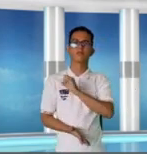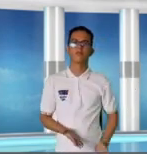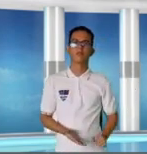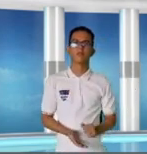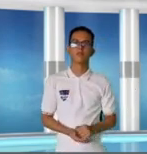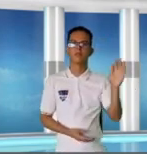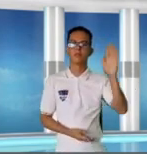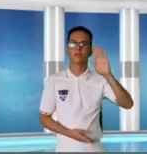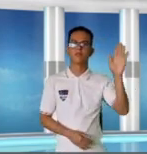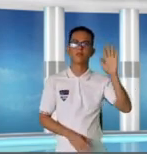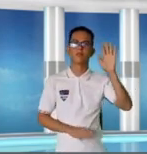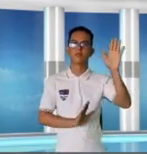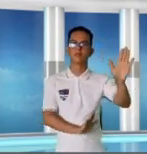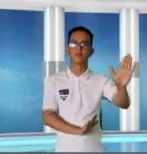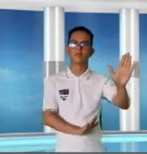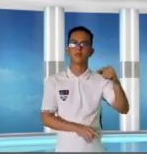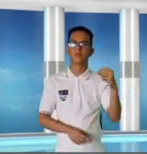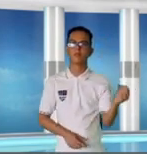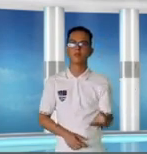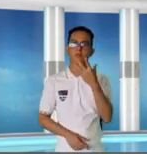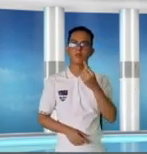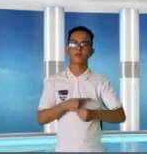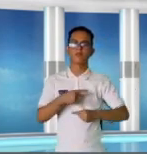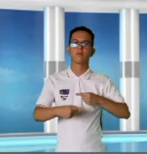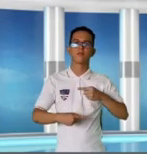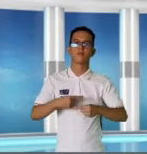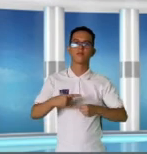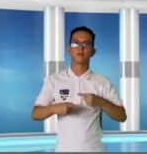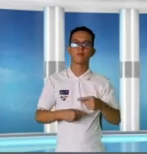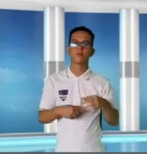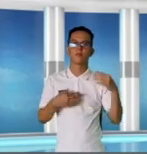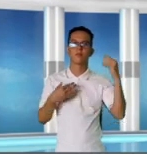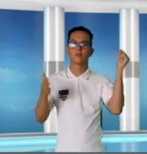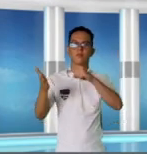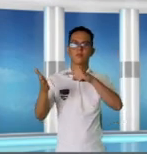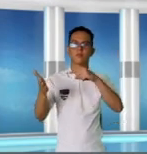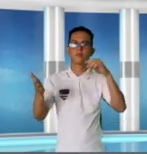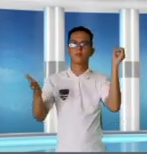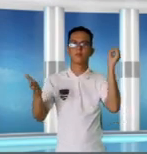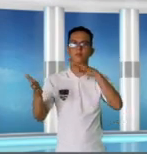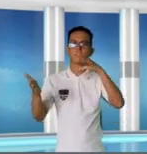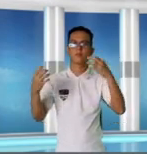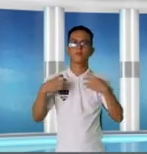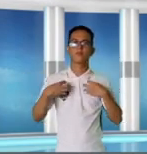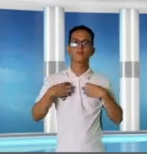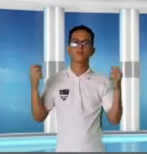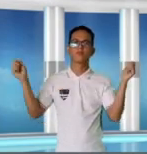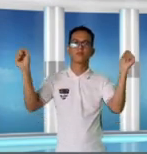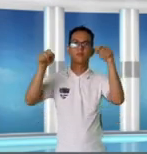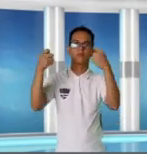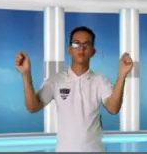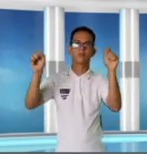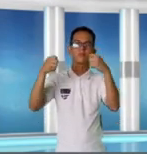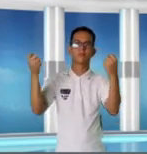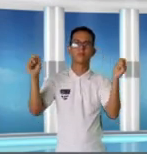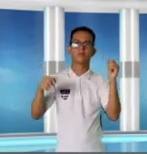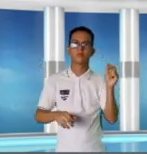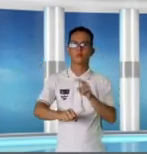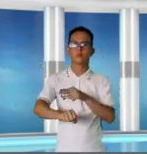nuevas generaciones. Para ti, el sol vivificante de nuestra gloria, los himnos del patriotismo, los laureles de